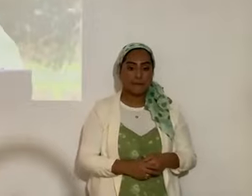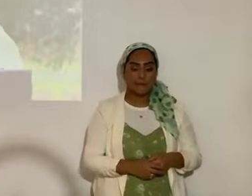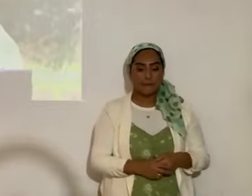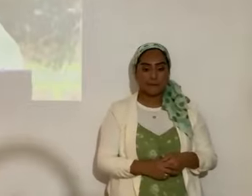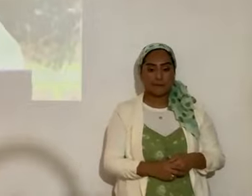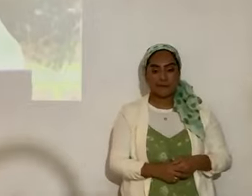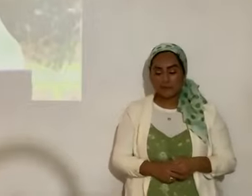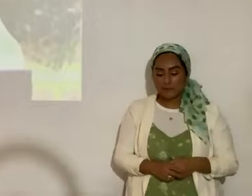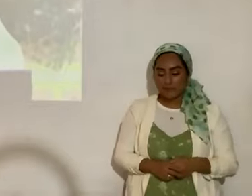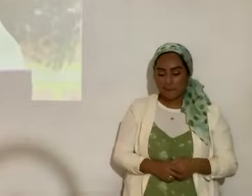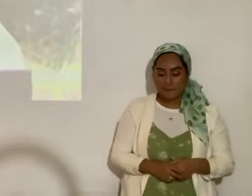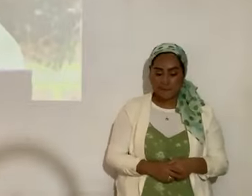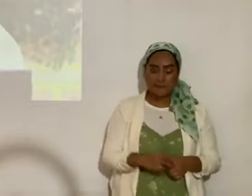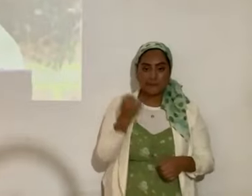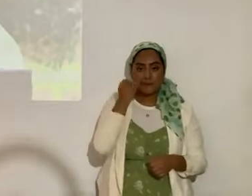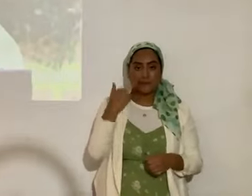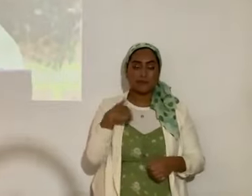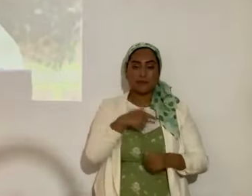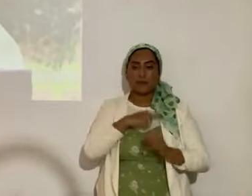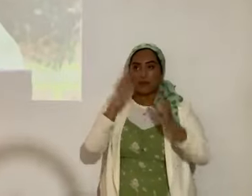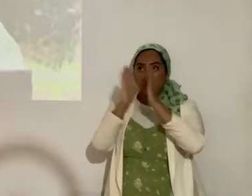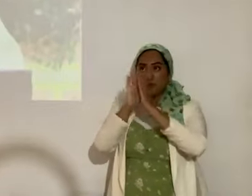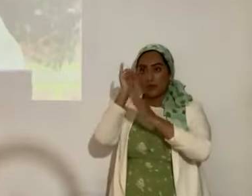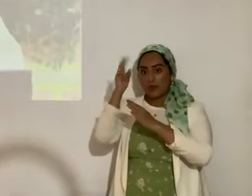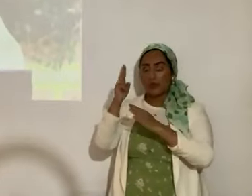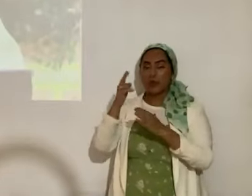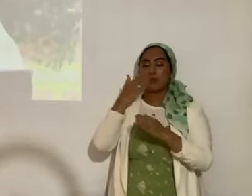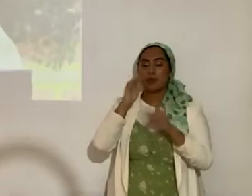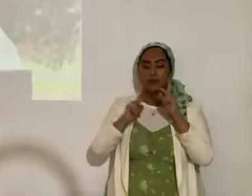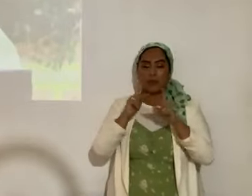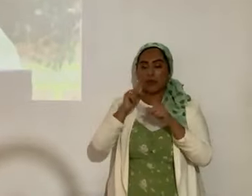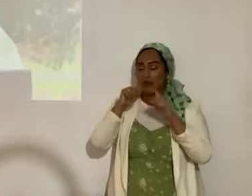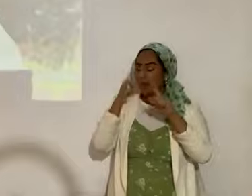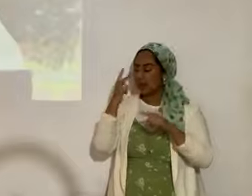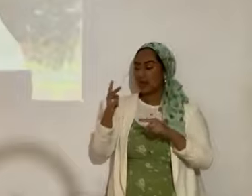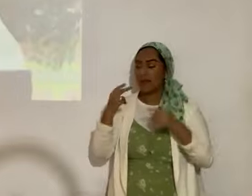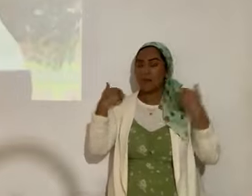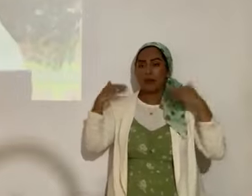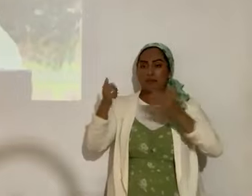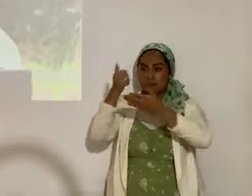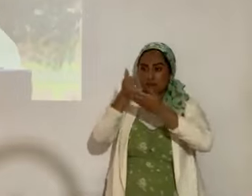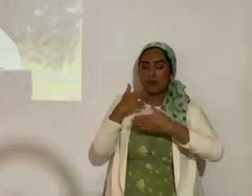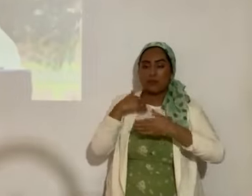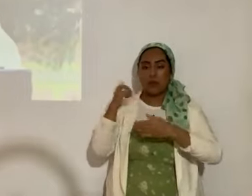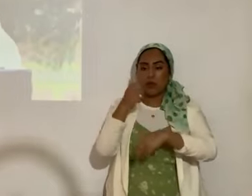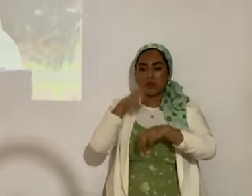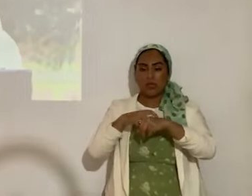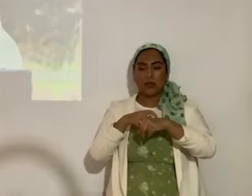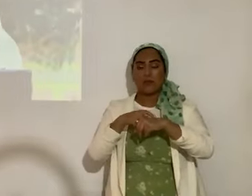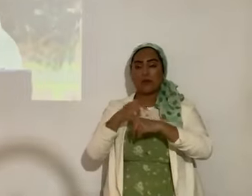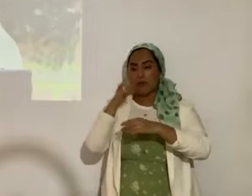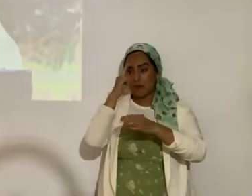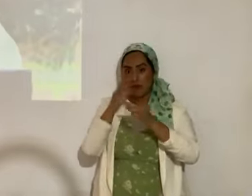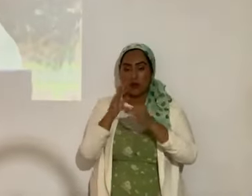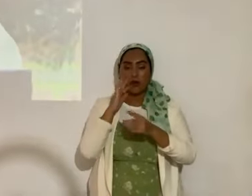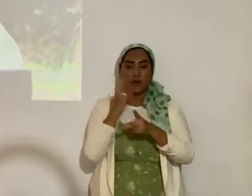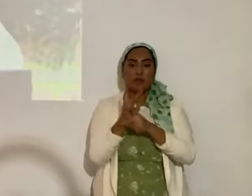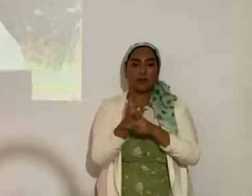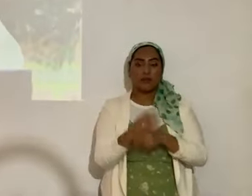bastante si pedimos a Yahweh padre ciega la gente mala que los acompañan a todo lugar en todo momento con fe se cumple